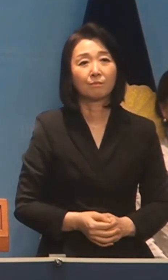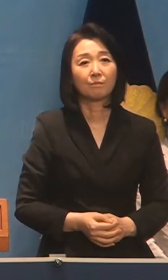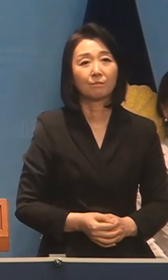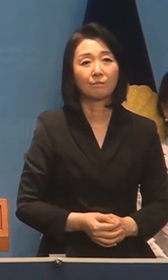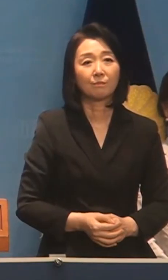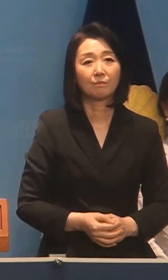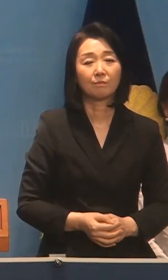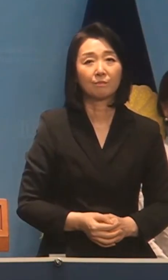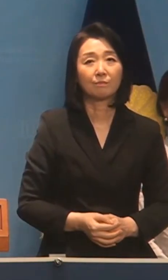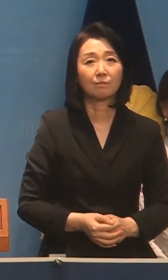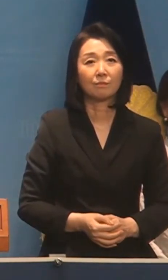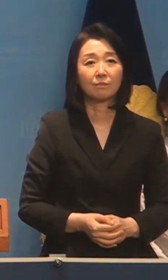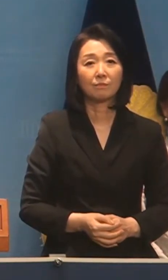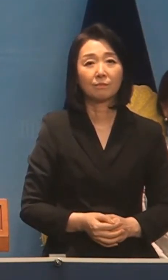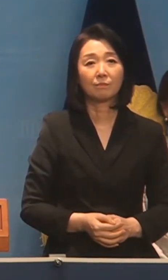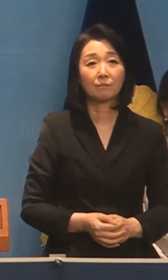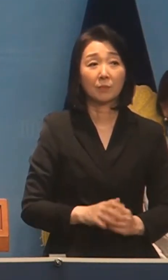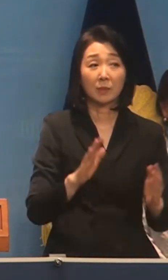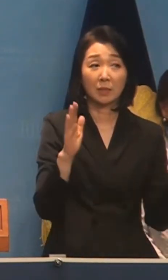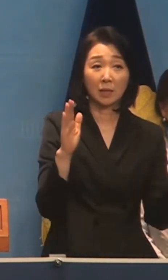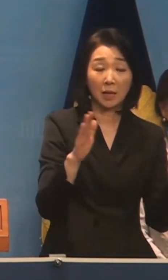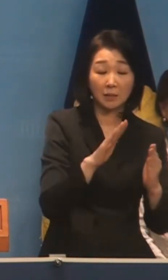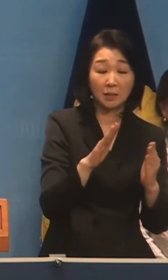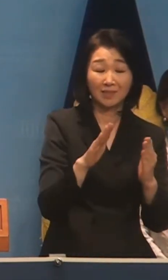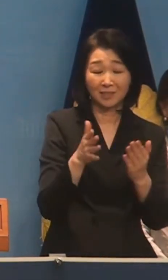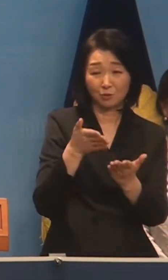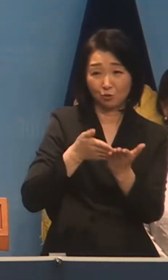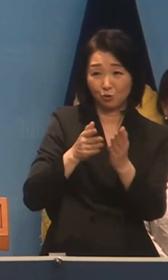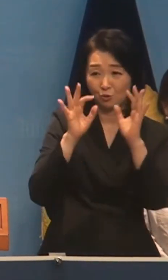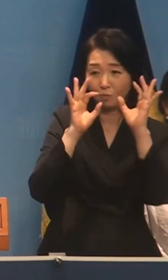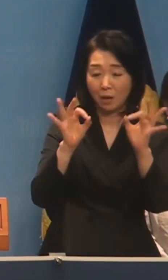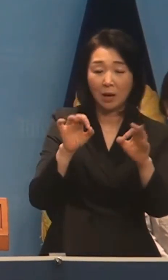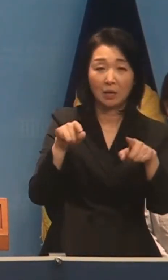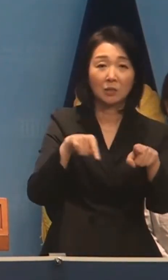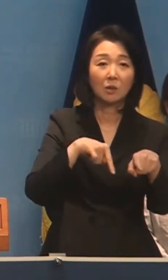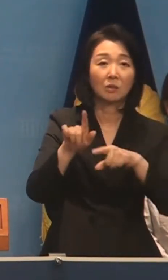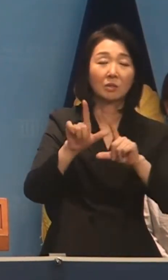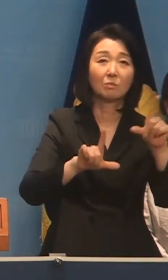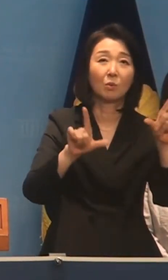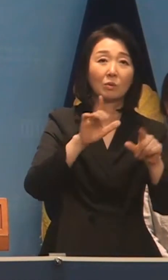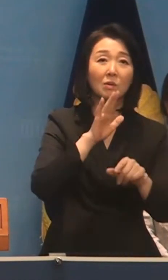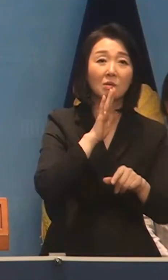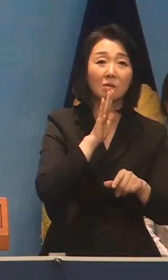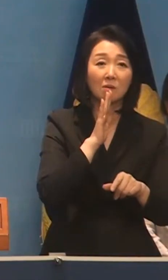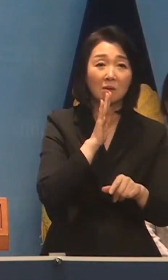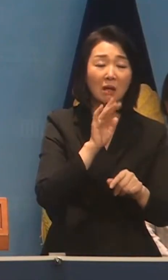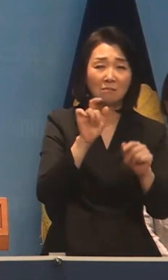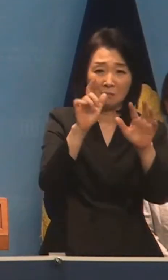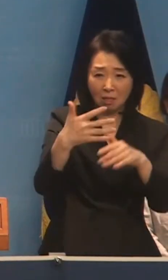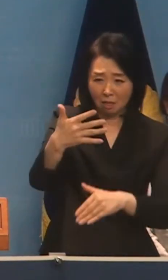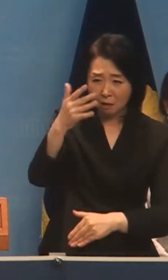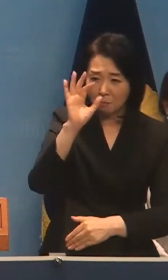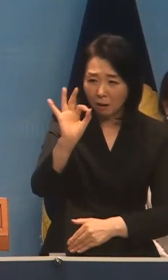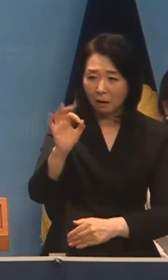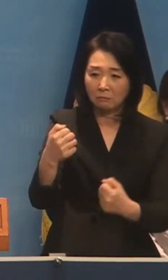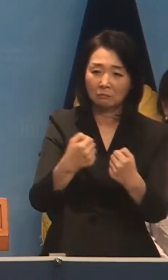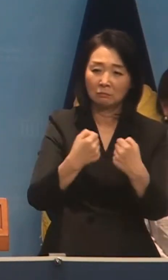됩니다. 아이들이 내 책을 통해 접하는 정치인들의 모습과 실제 댓글의 풍경들이 그럽니다.